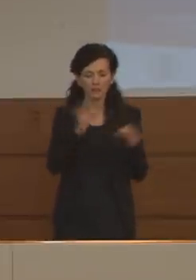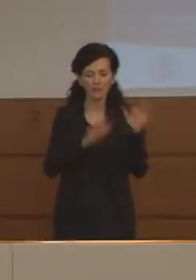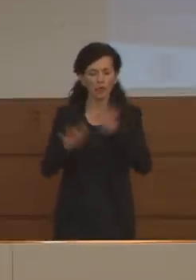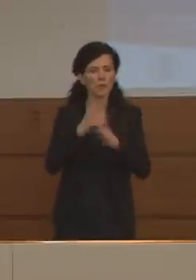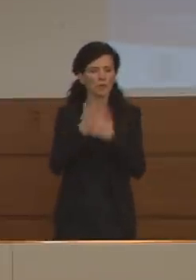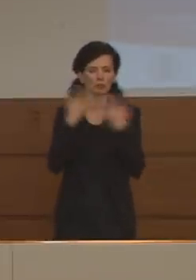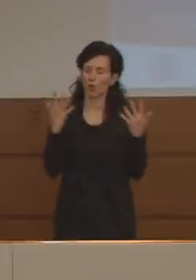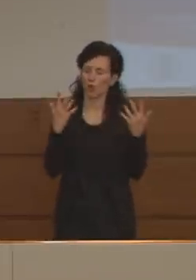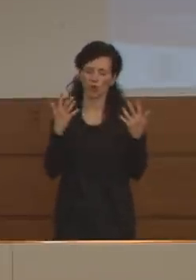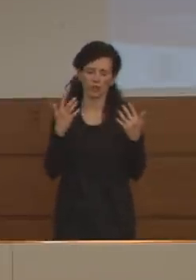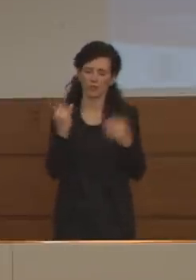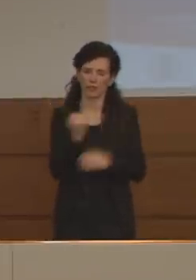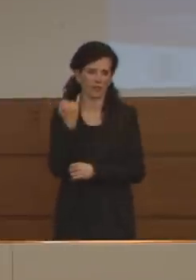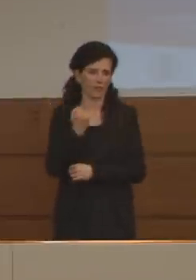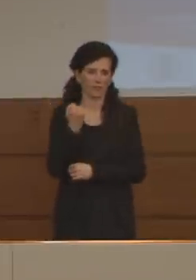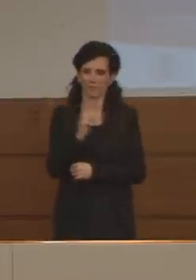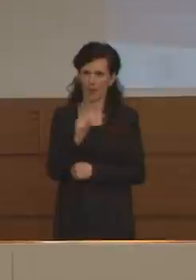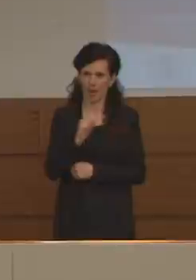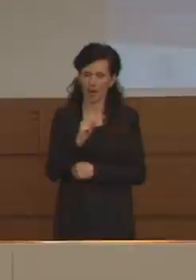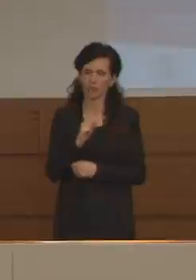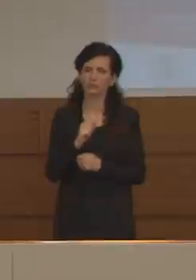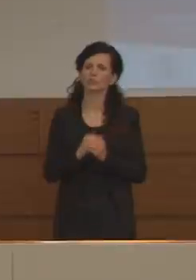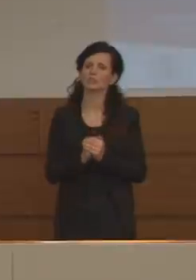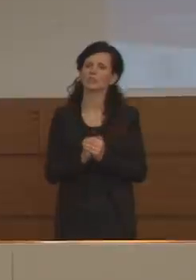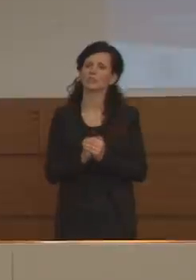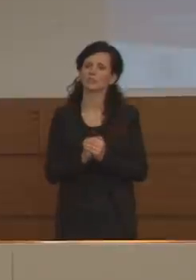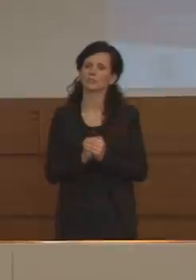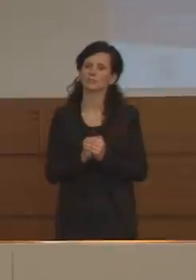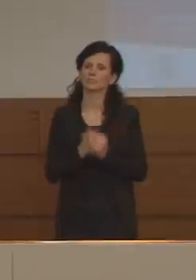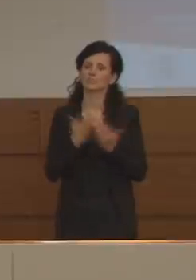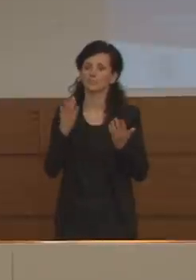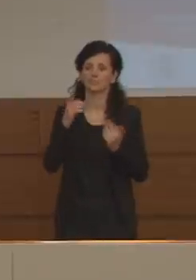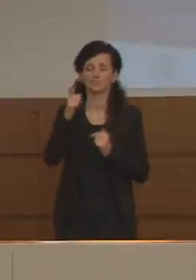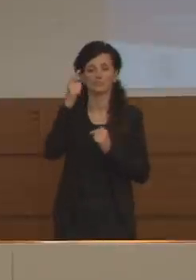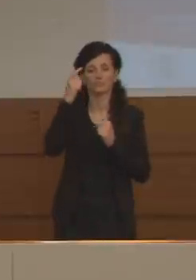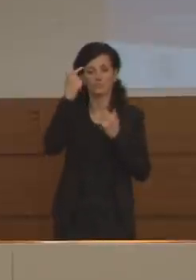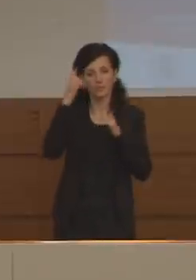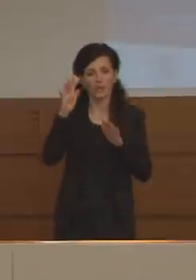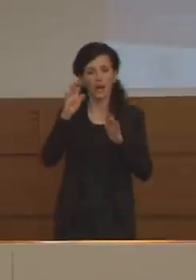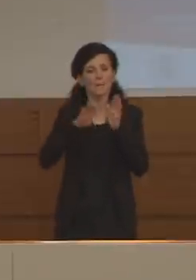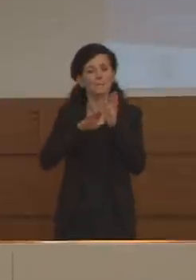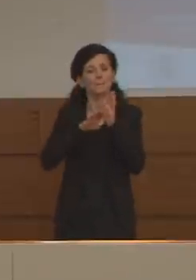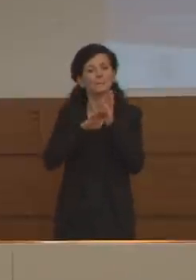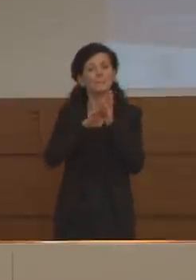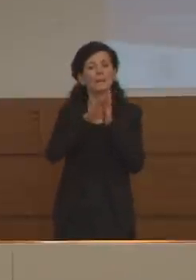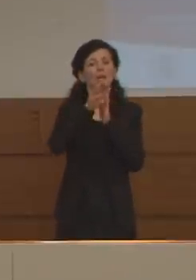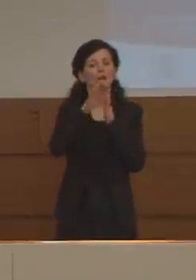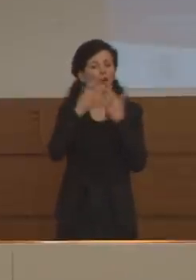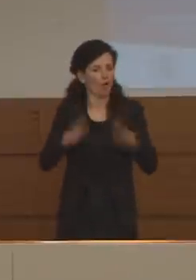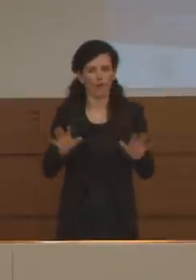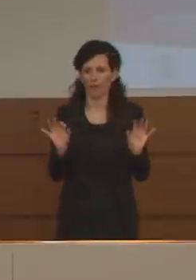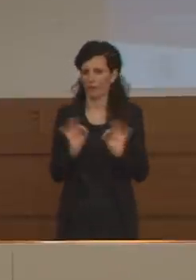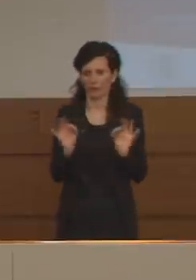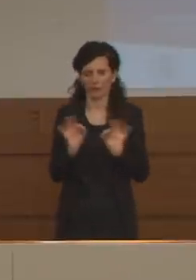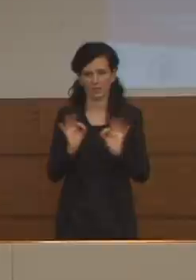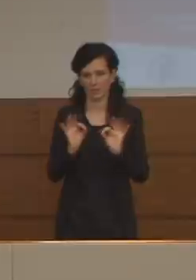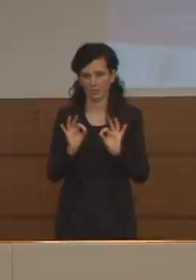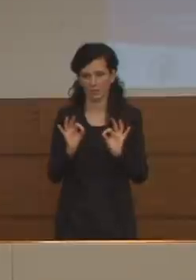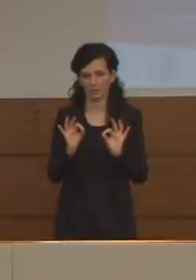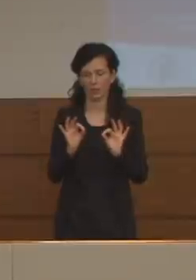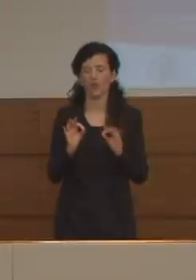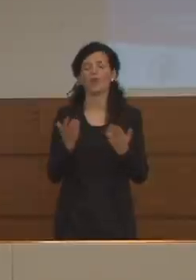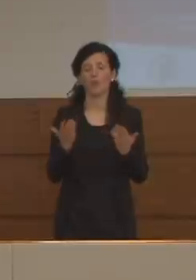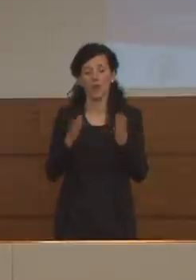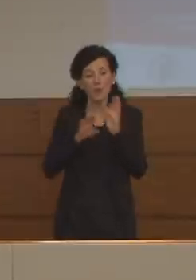deve però considerare che ancora il piccolo non si è esaurito e di conseguenza quello che noi abbiamo